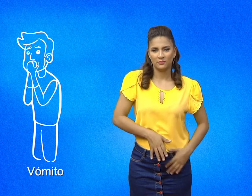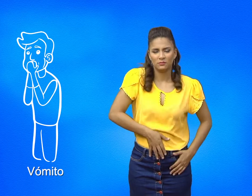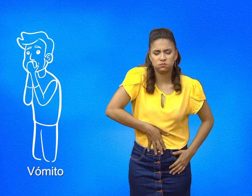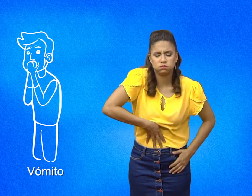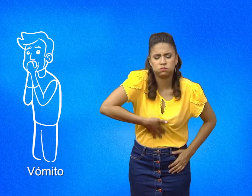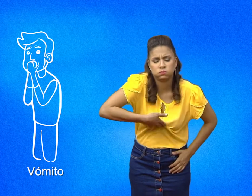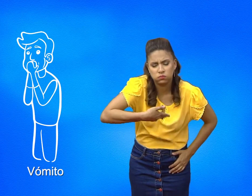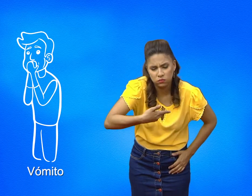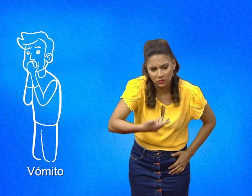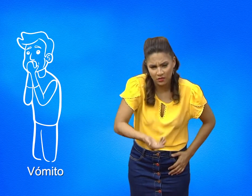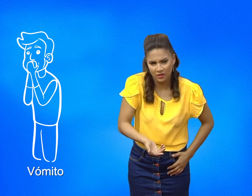vómito